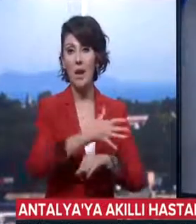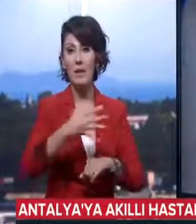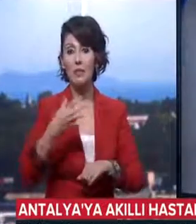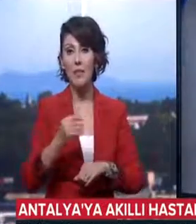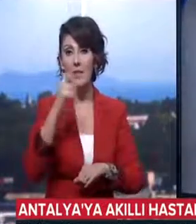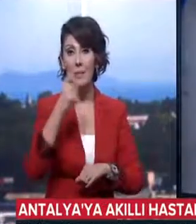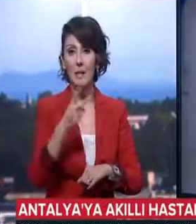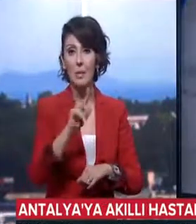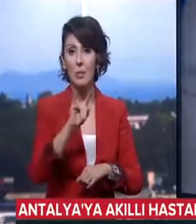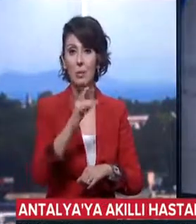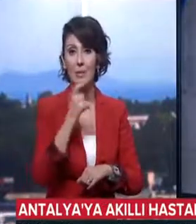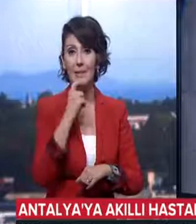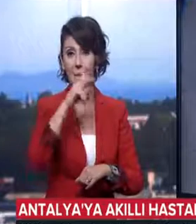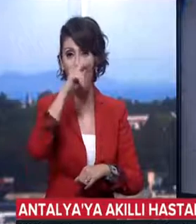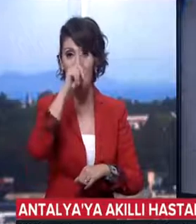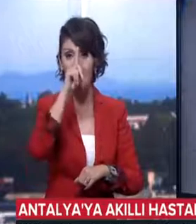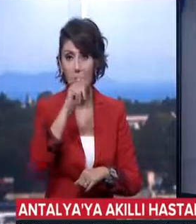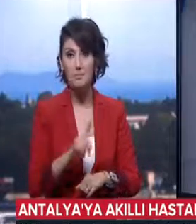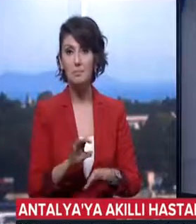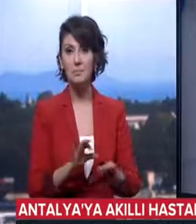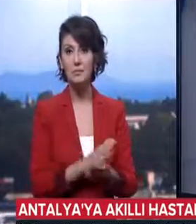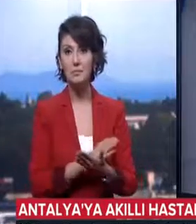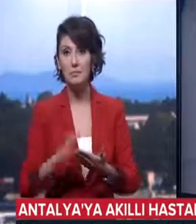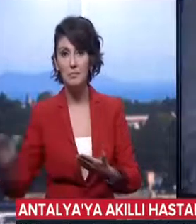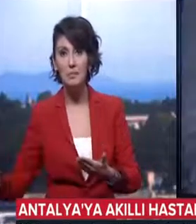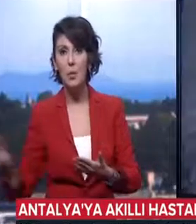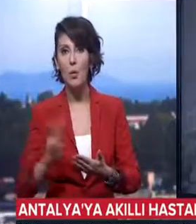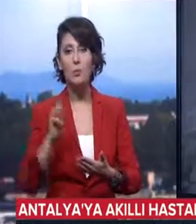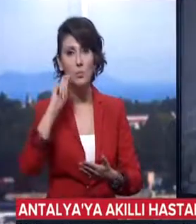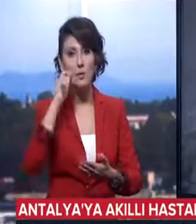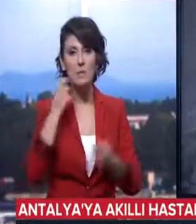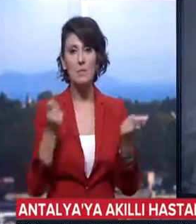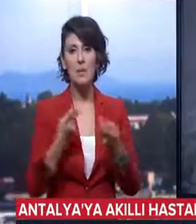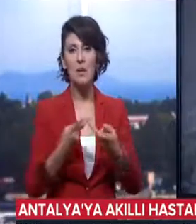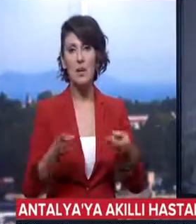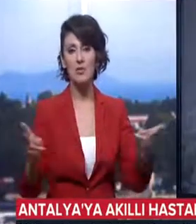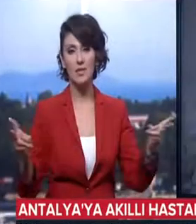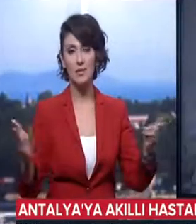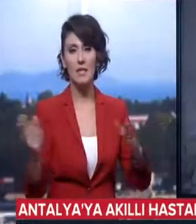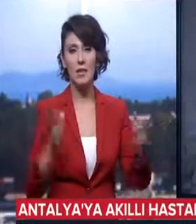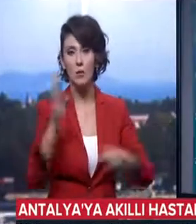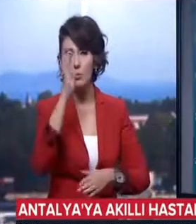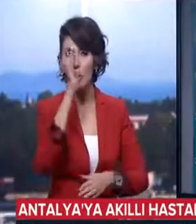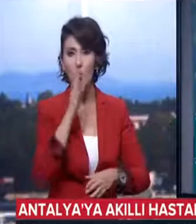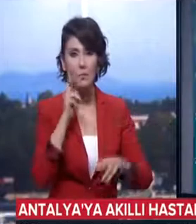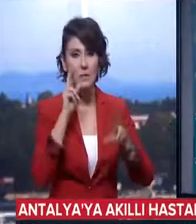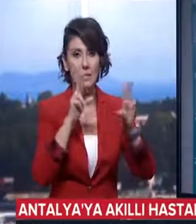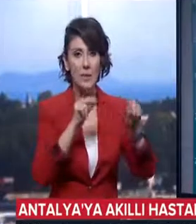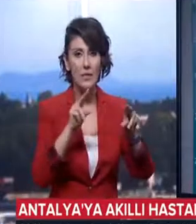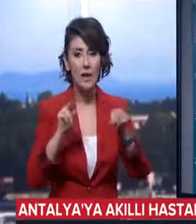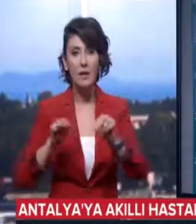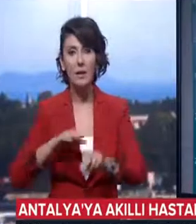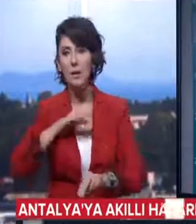Temeli 2014 yılının Mart ayında atılan... ...Kepez Devlet Hastanesi... ...30 Kasım'da hizmete açılacak. Yaklaşık 400 yatak civarında